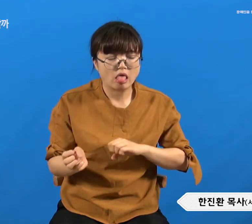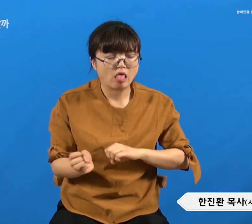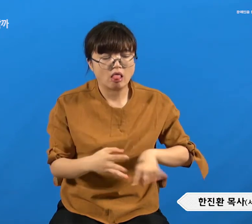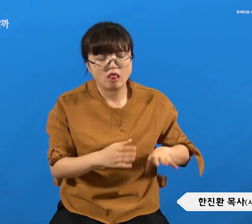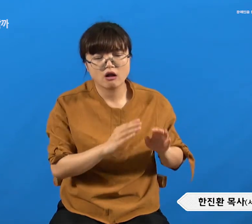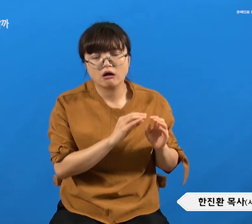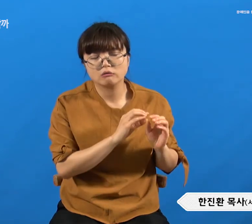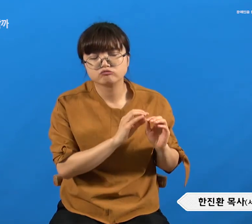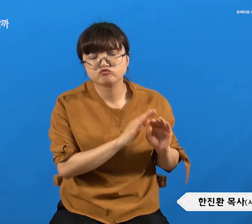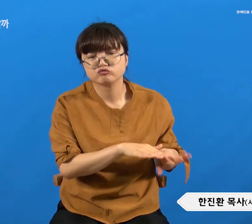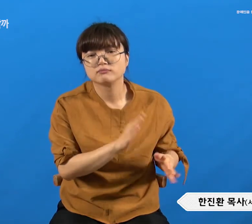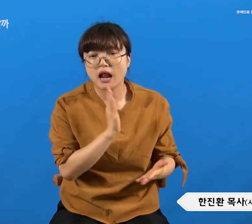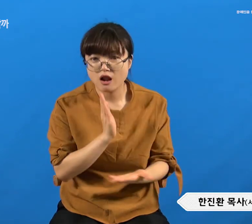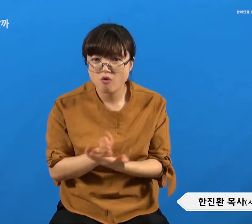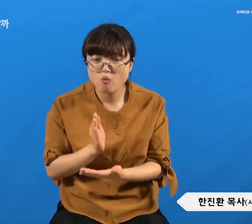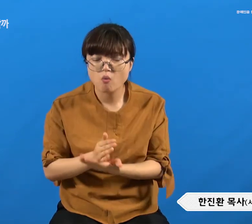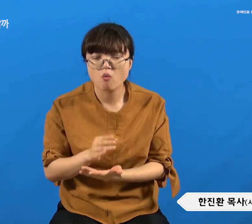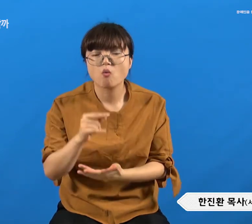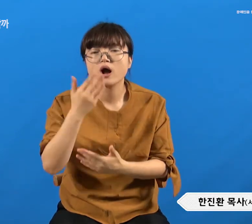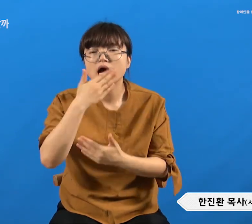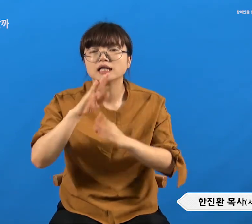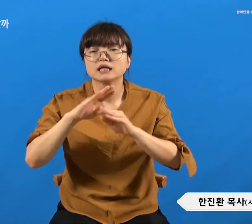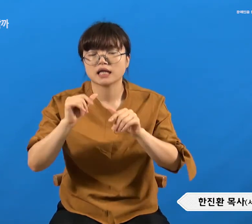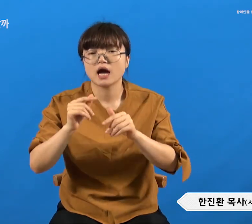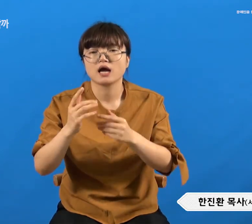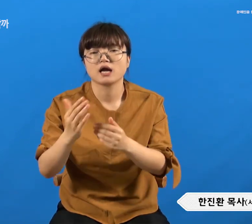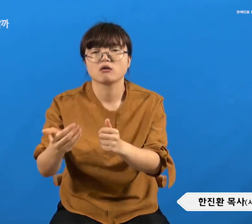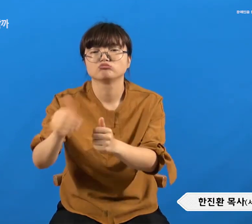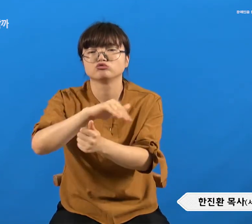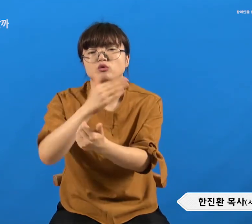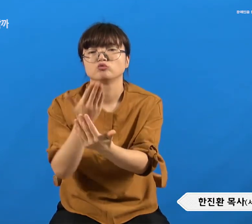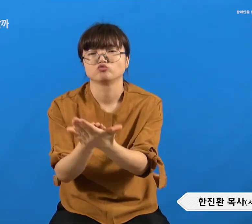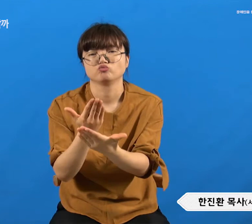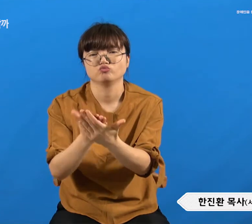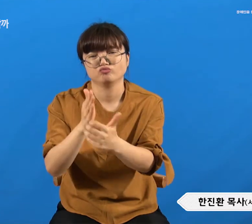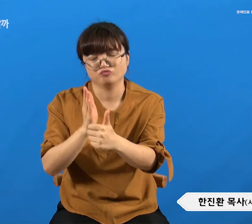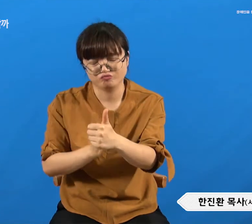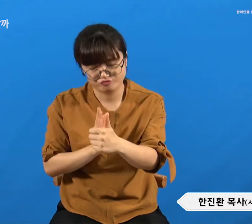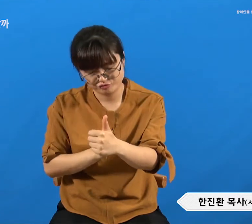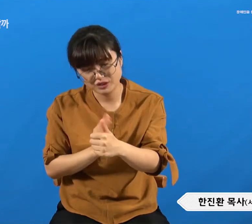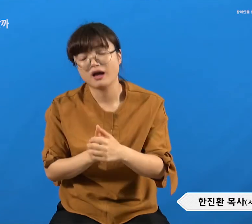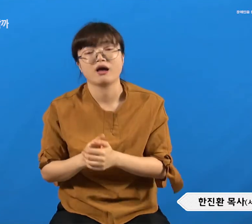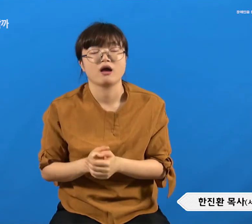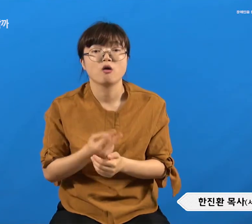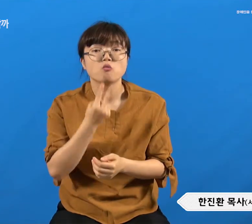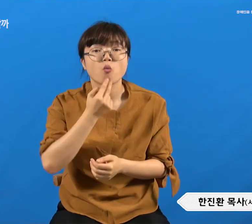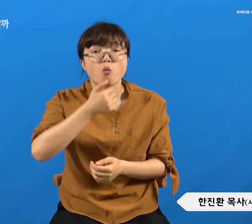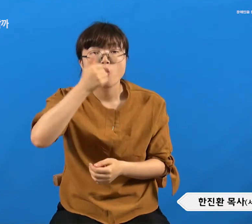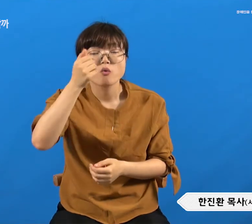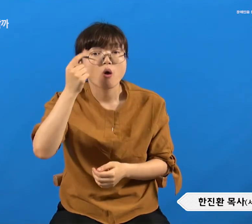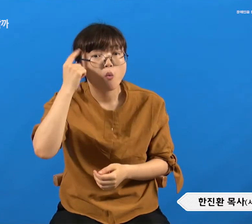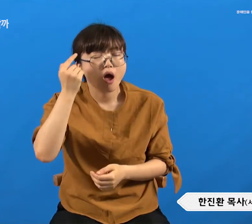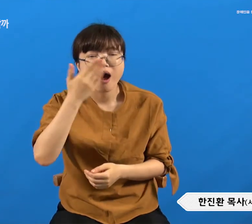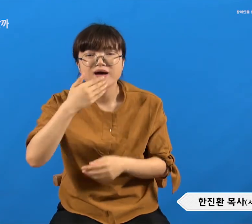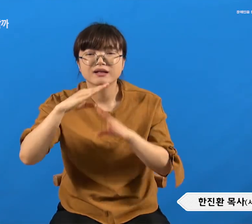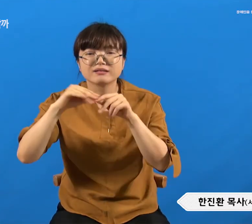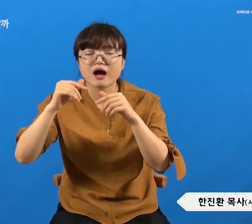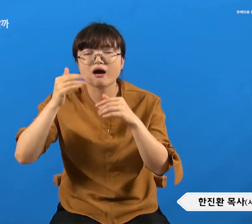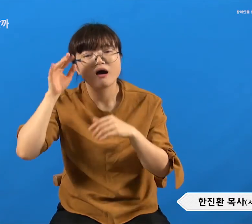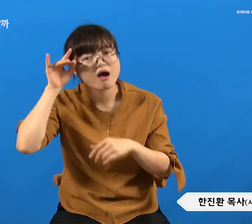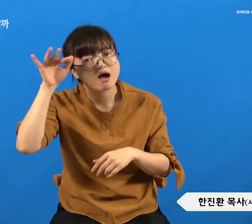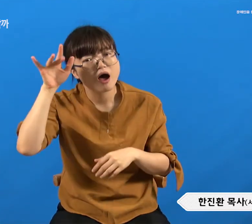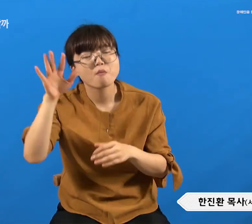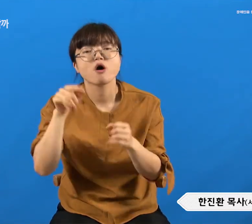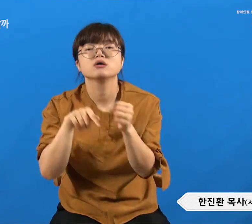지내지 말고 반드시 가나안 땅에 묻어달라 하는 말이지요. 요셉이 왜 그렇게 가나안 땅을